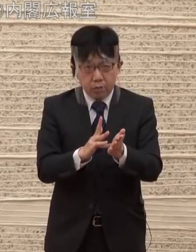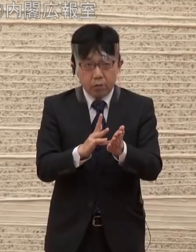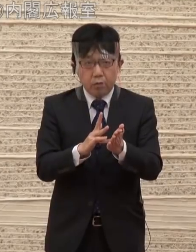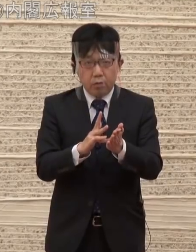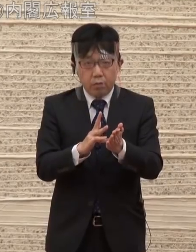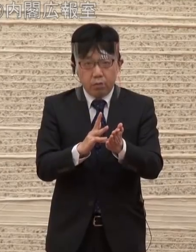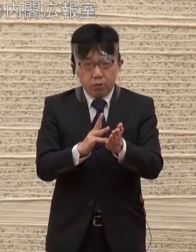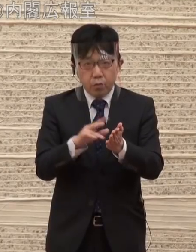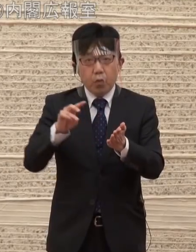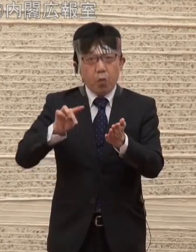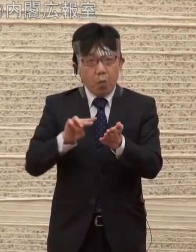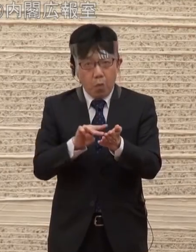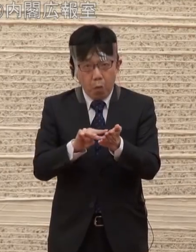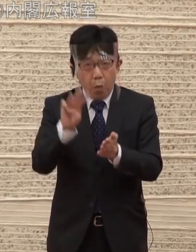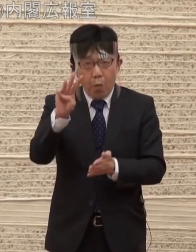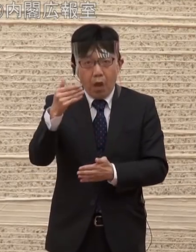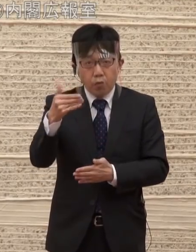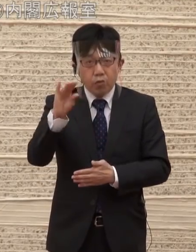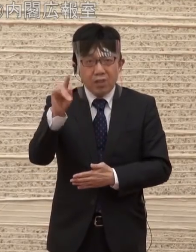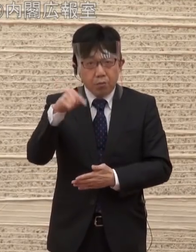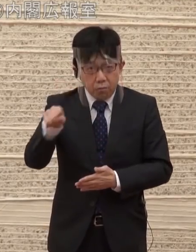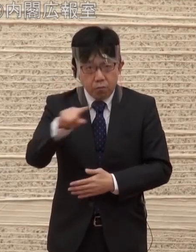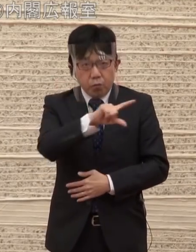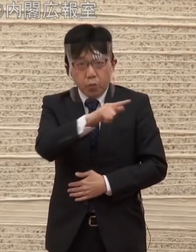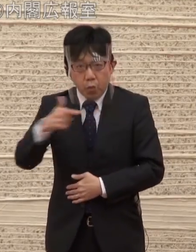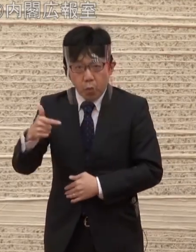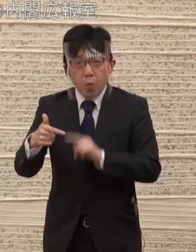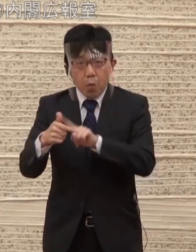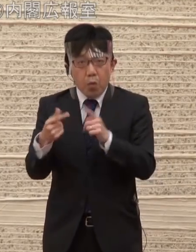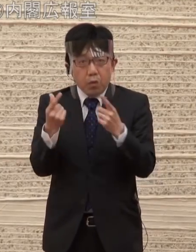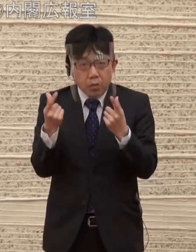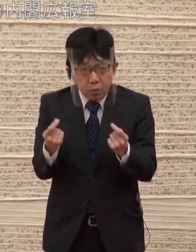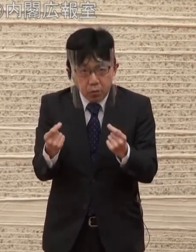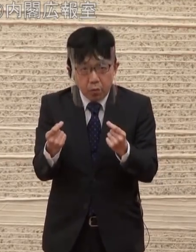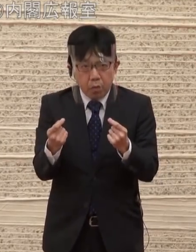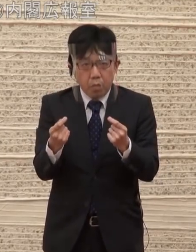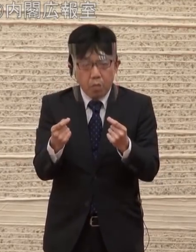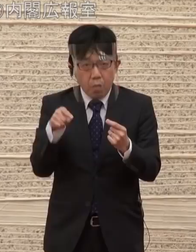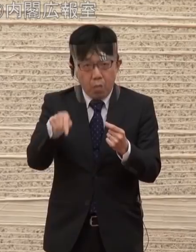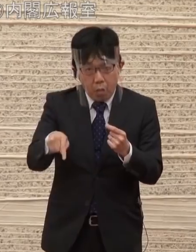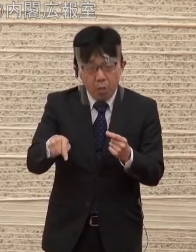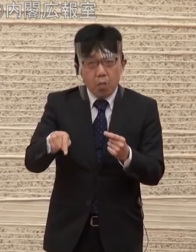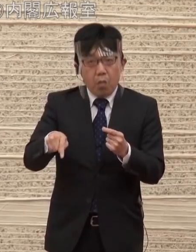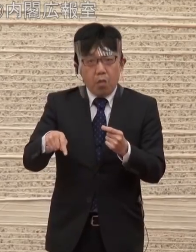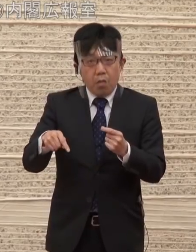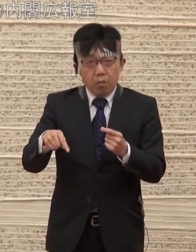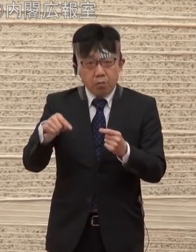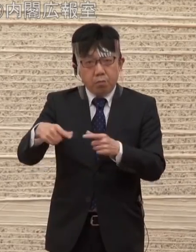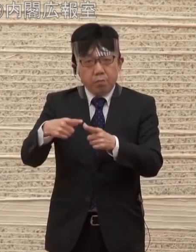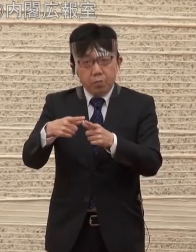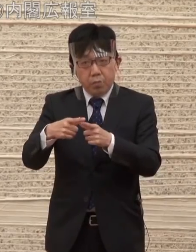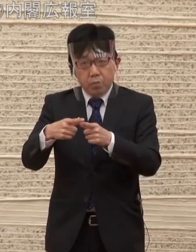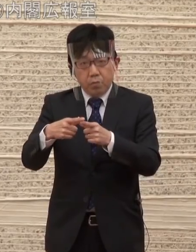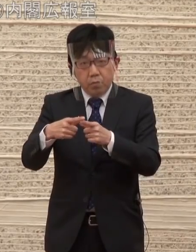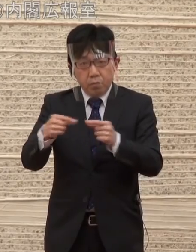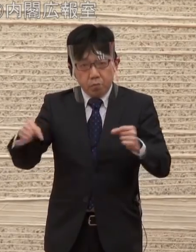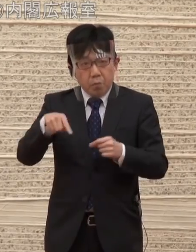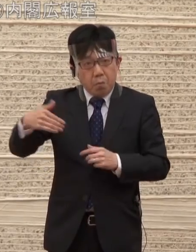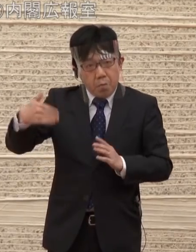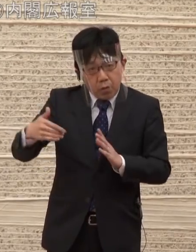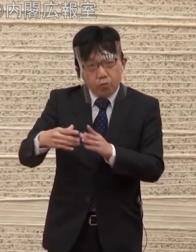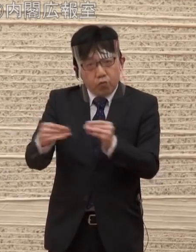高い国際的なは首の下で途上国も使えるようにしていく